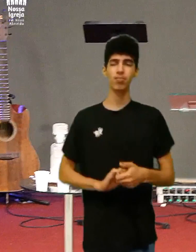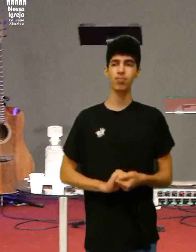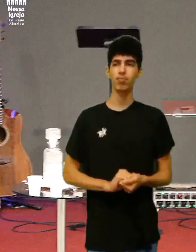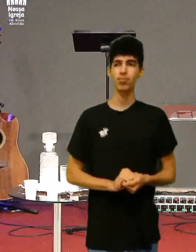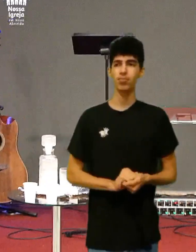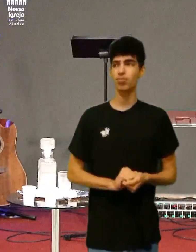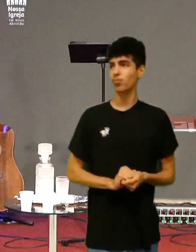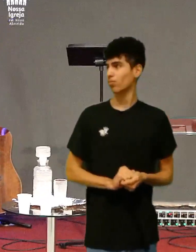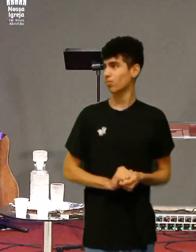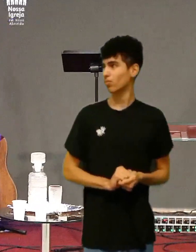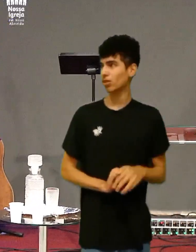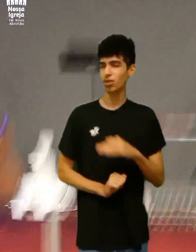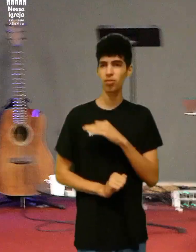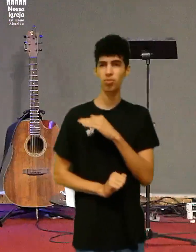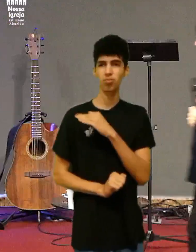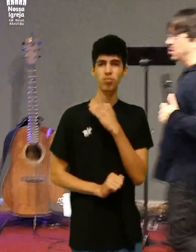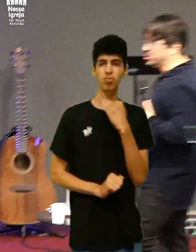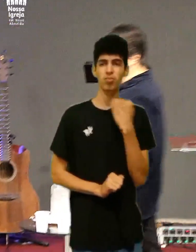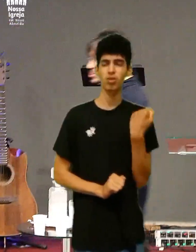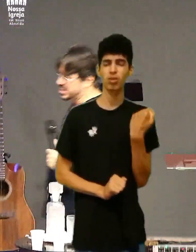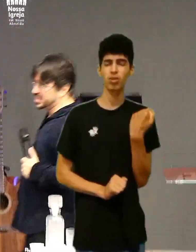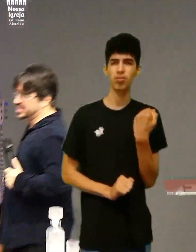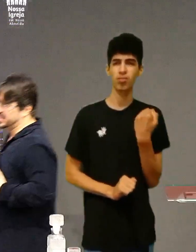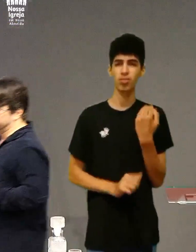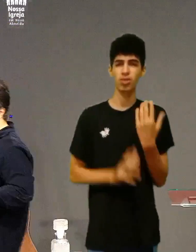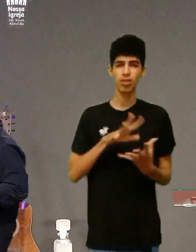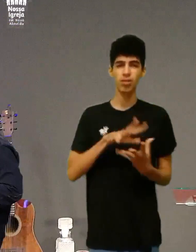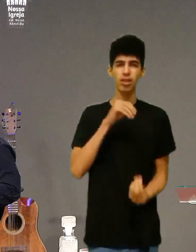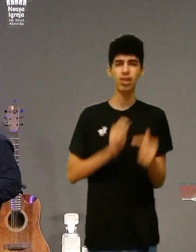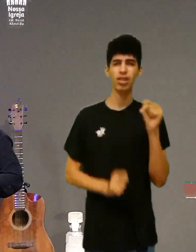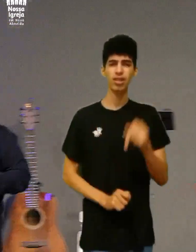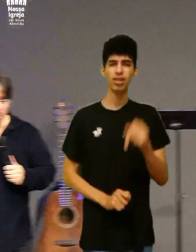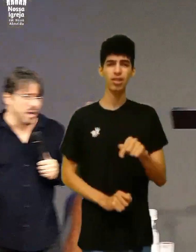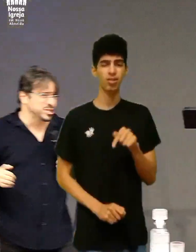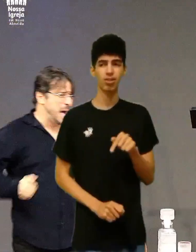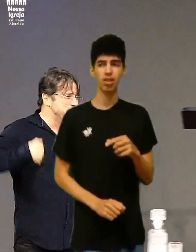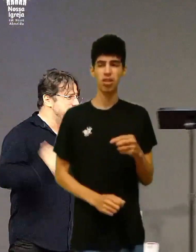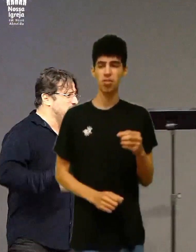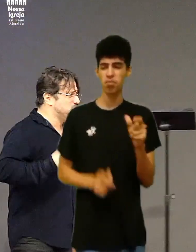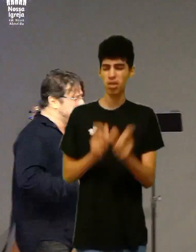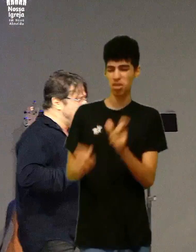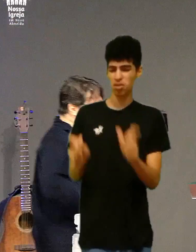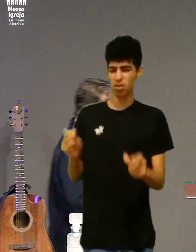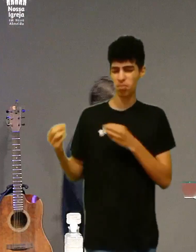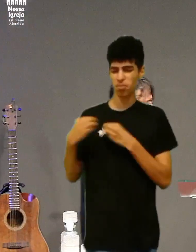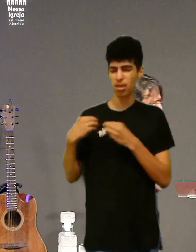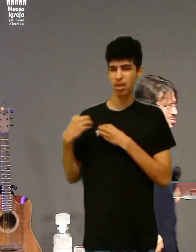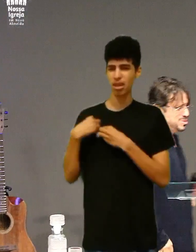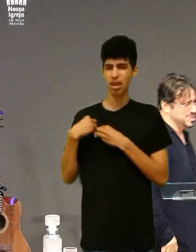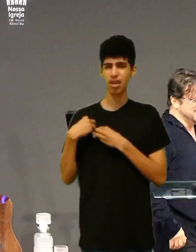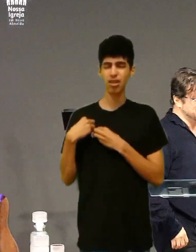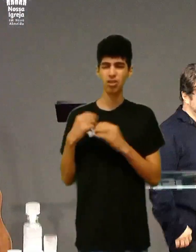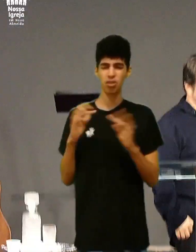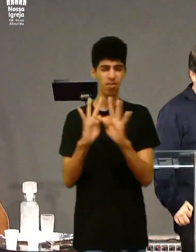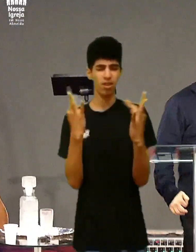mas dos meus familiares, meu Deus, dos meus amigos, meu Deus,